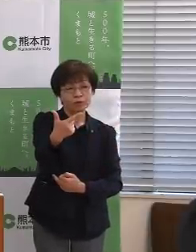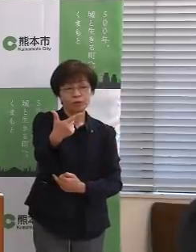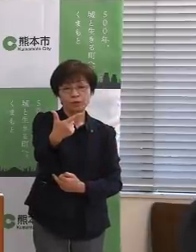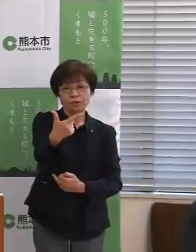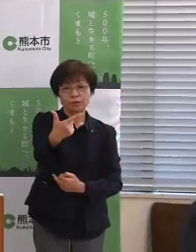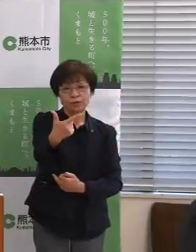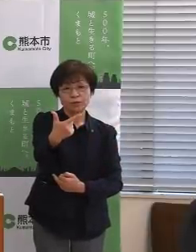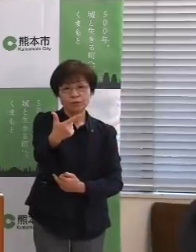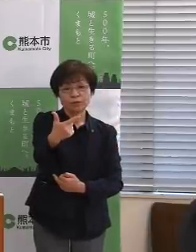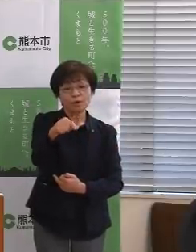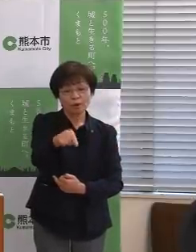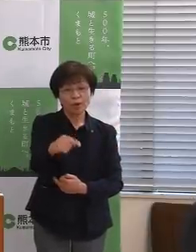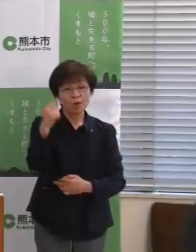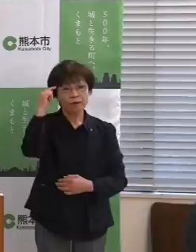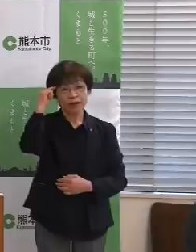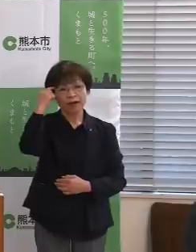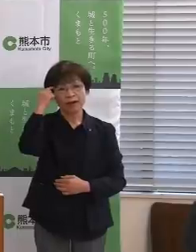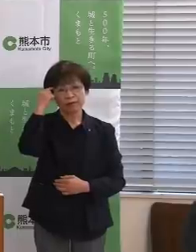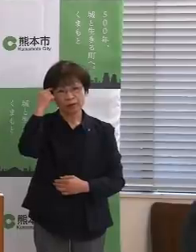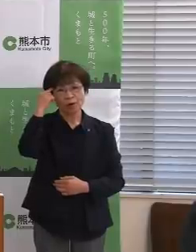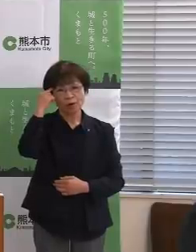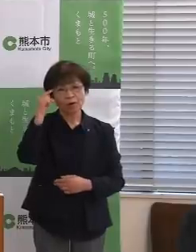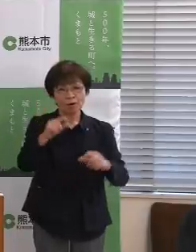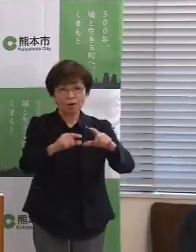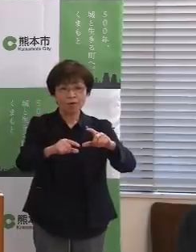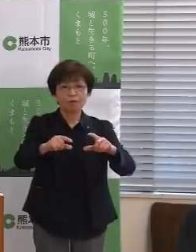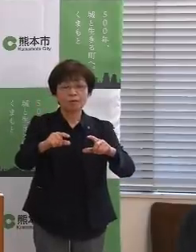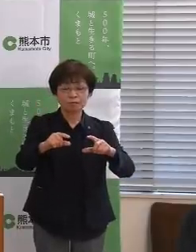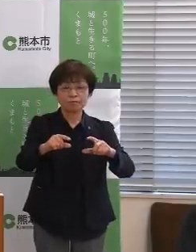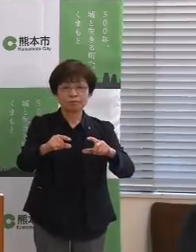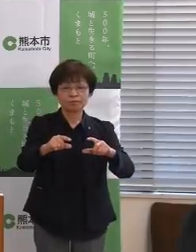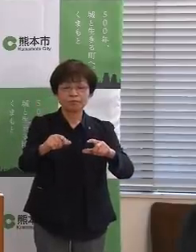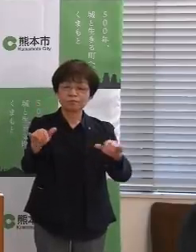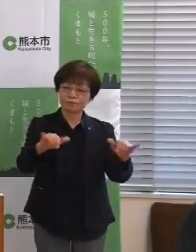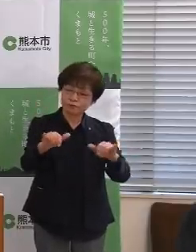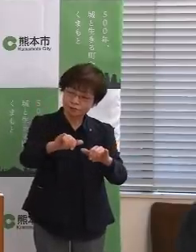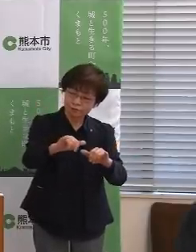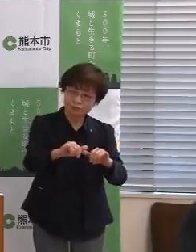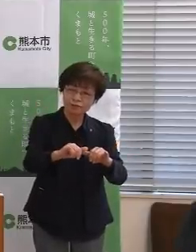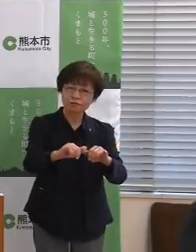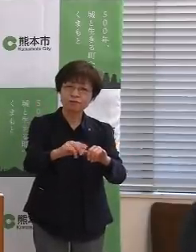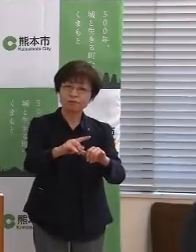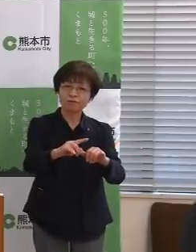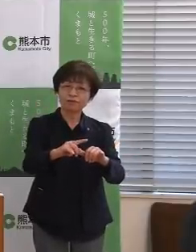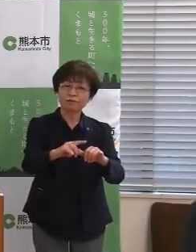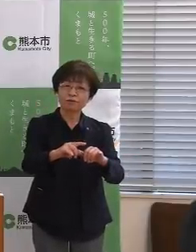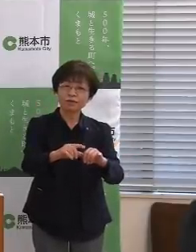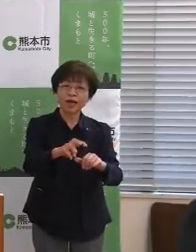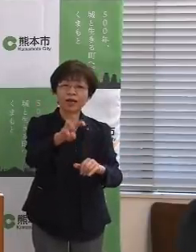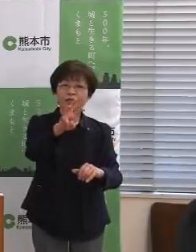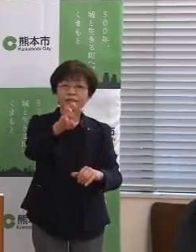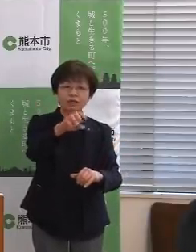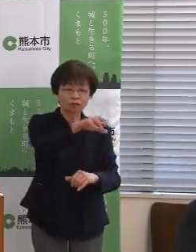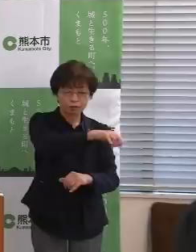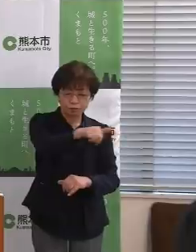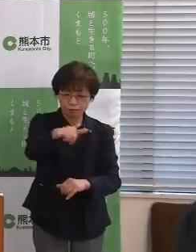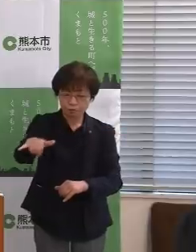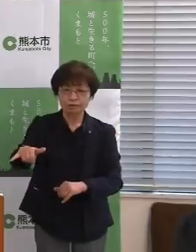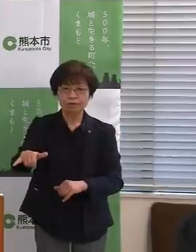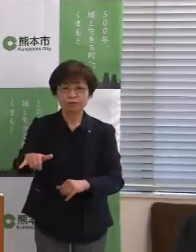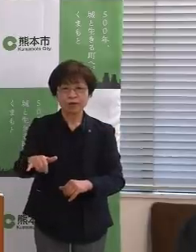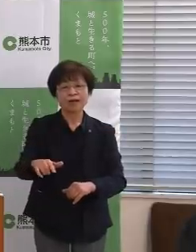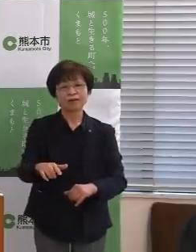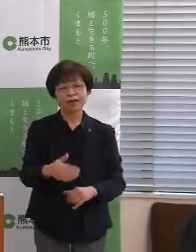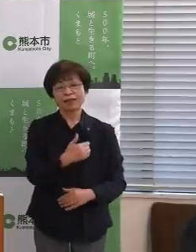っていうふうに考えますとですね、まあ、そこで数百受けておりますので、まあ、30って言ったら相当大きな数字だろうというふうに思います。はい、 ちょ